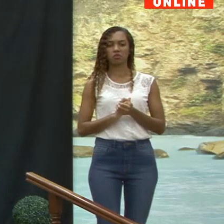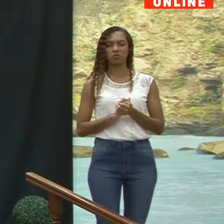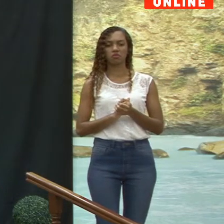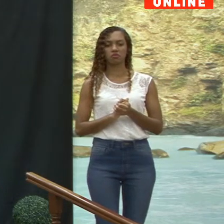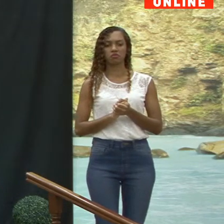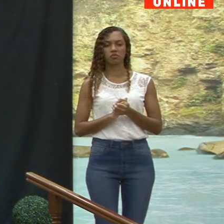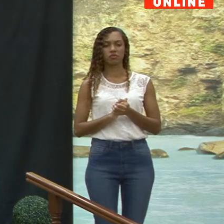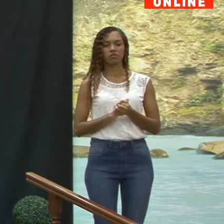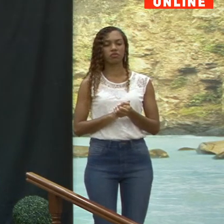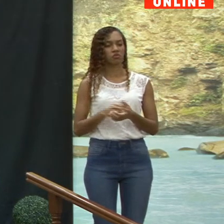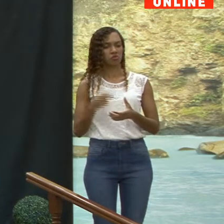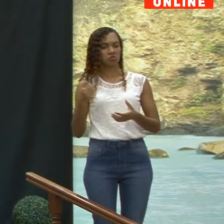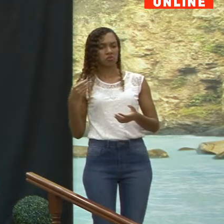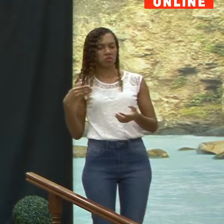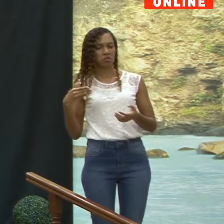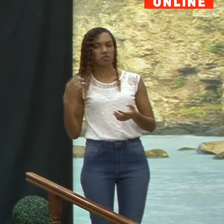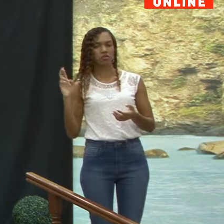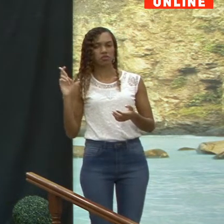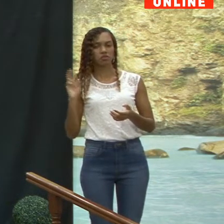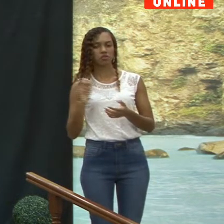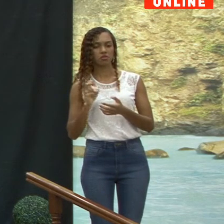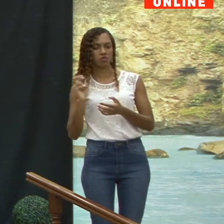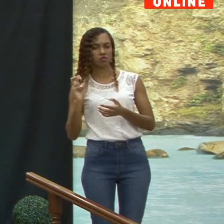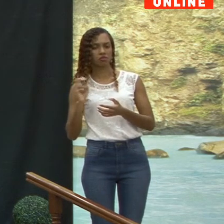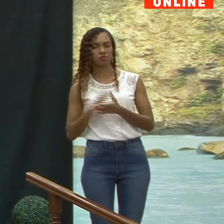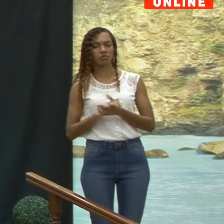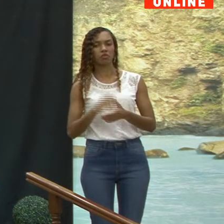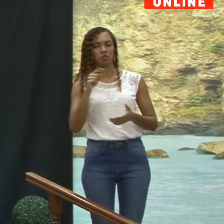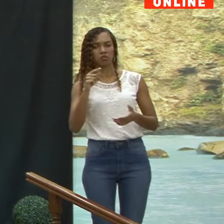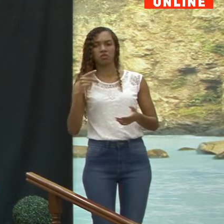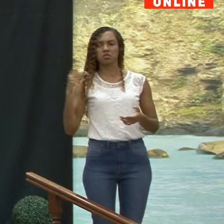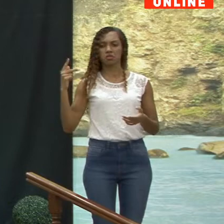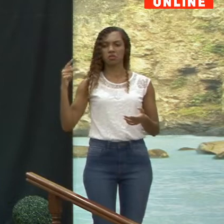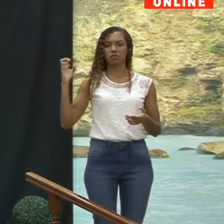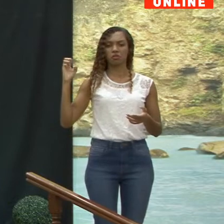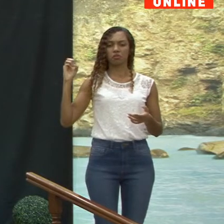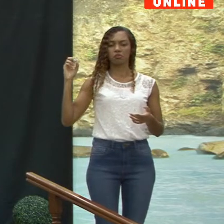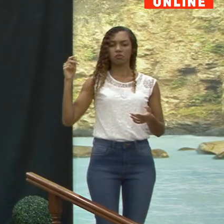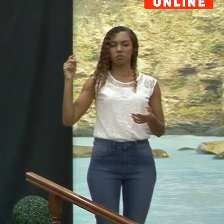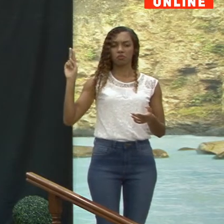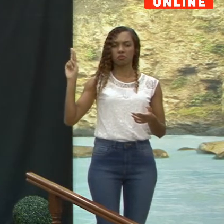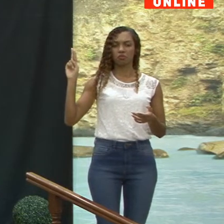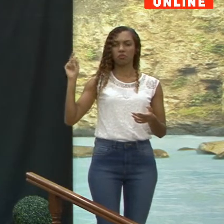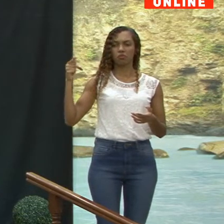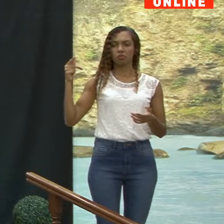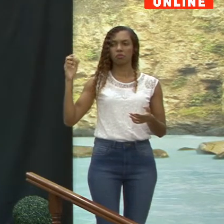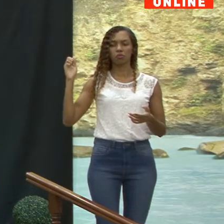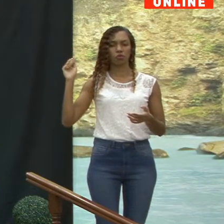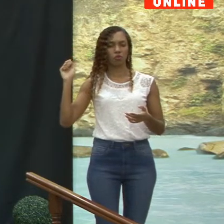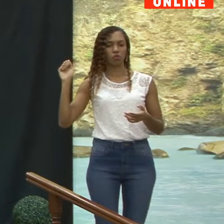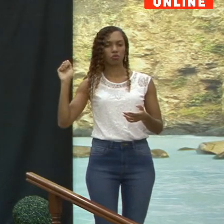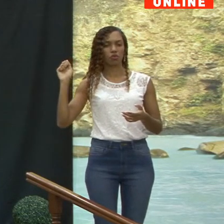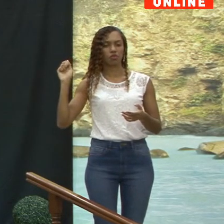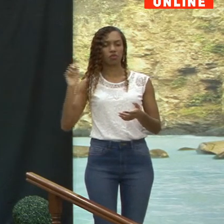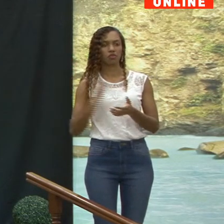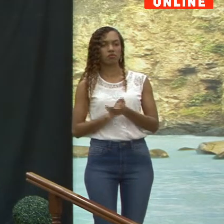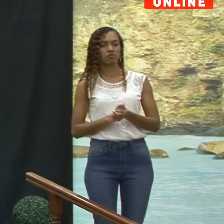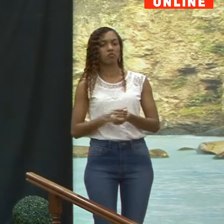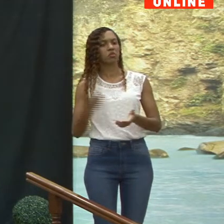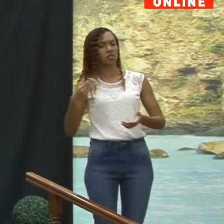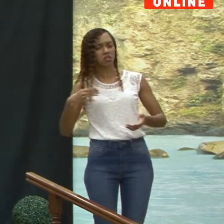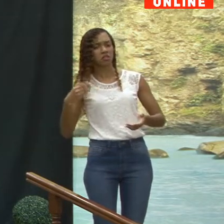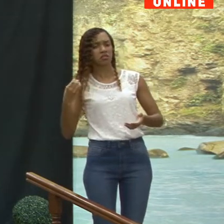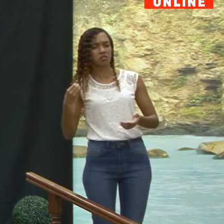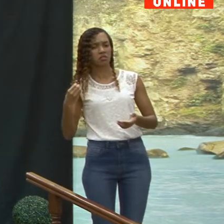poupar. E ele percebe que poderia não ter 45. Senhor, se tiver 30, Deus, por amor de 30,